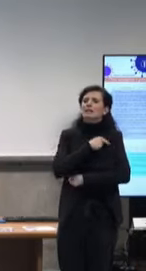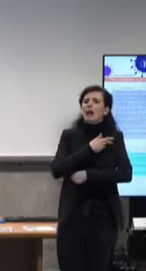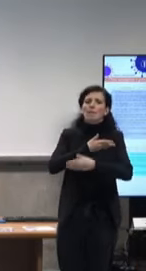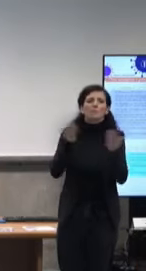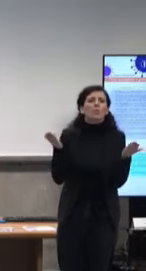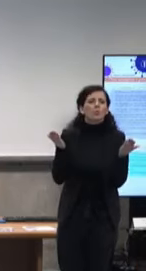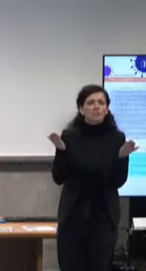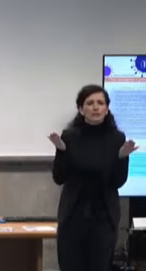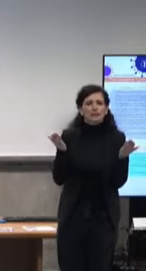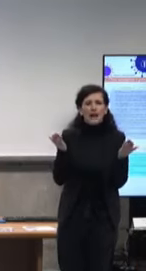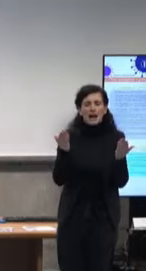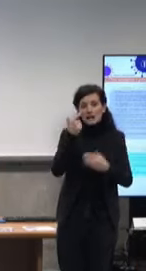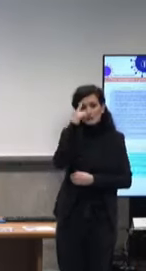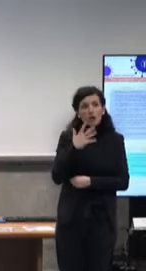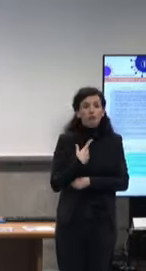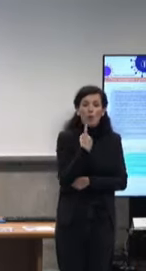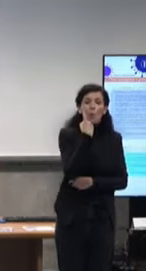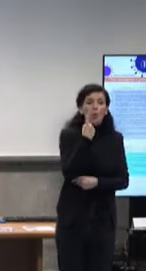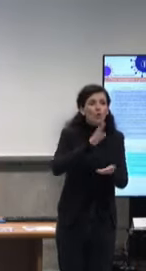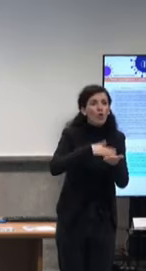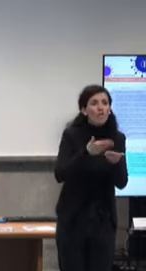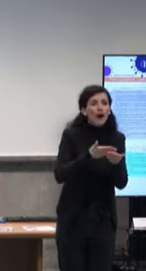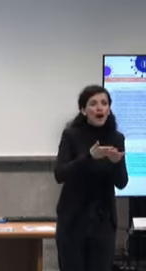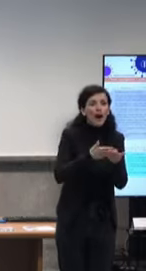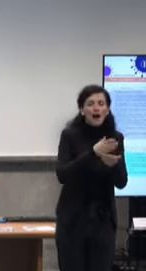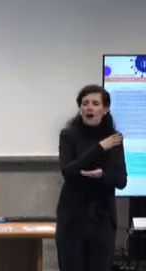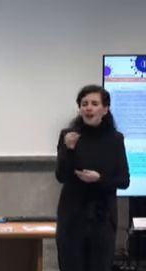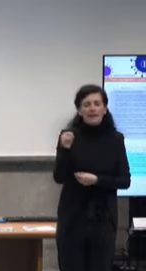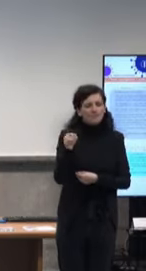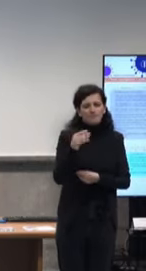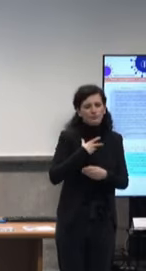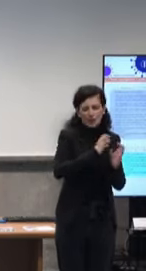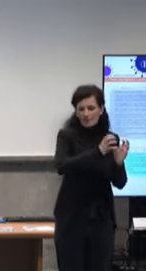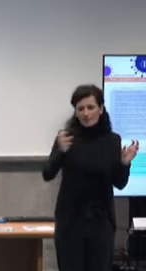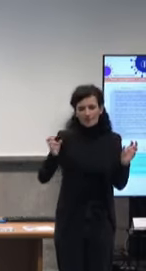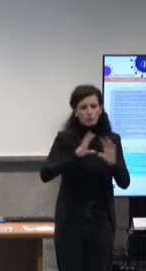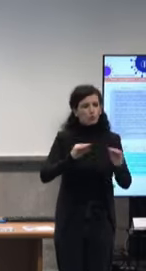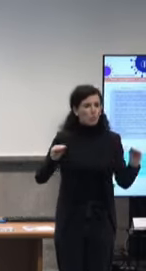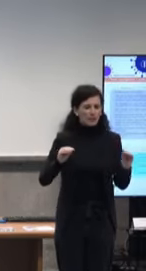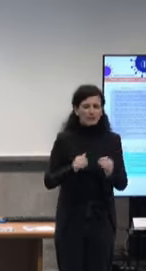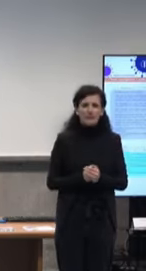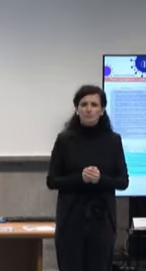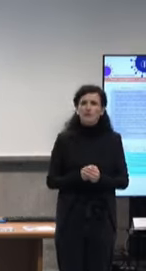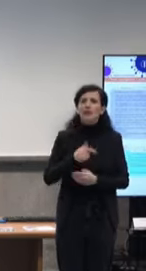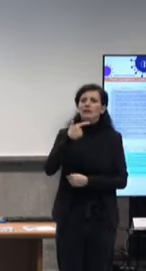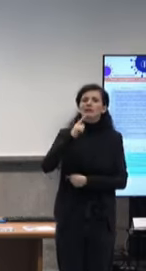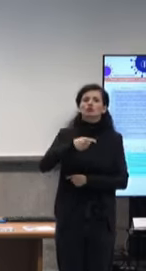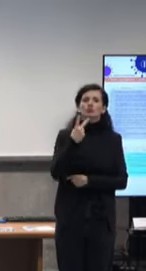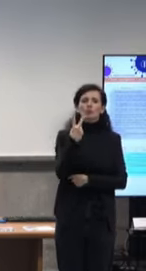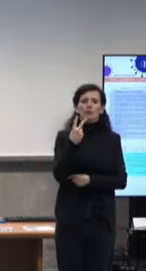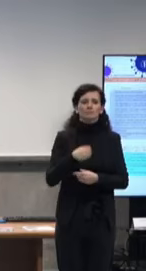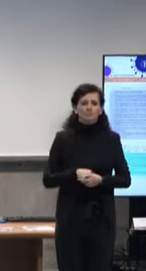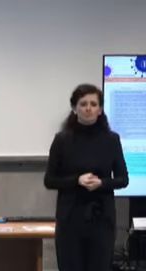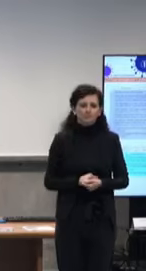c'è mai un fattore che determina tutto ma sono sempre multifattoriali e molti strumenti e grazie daniele petraroli tg2